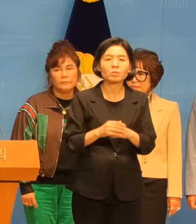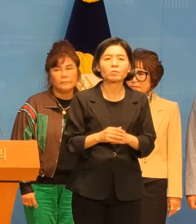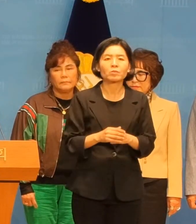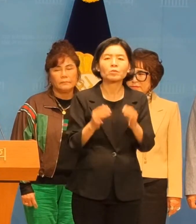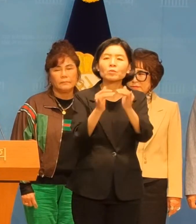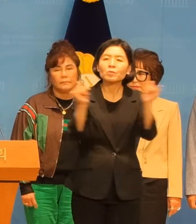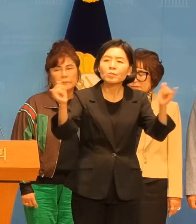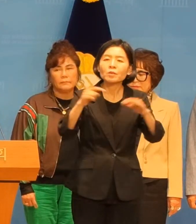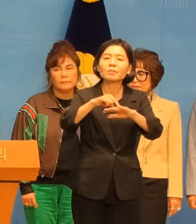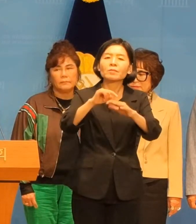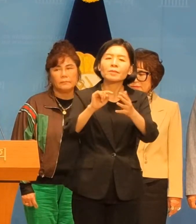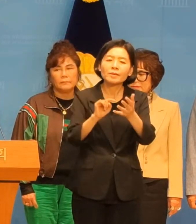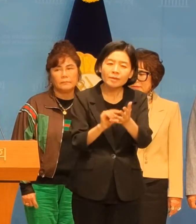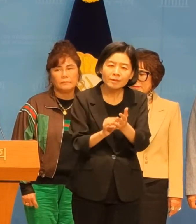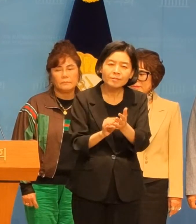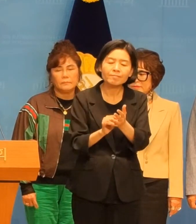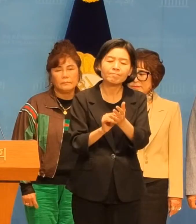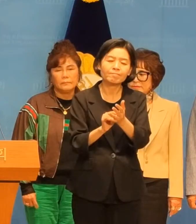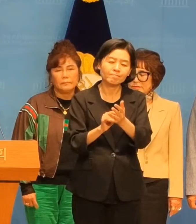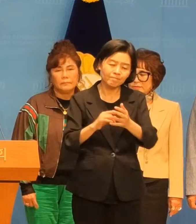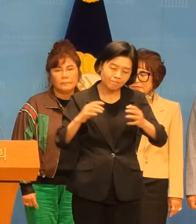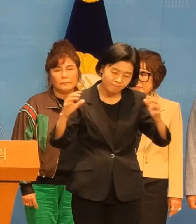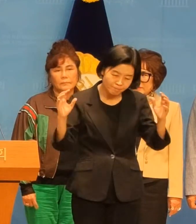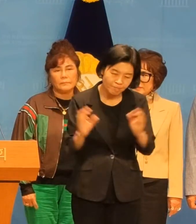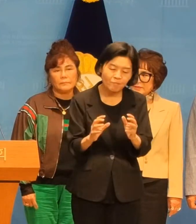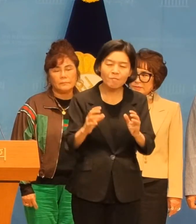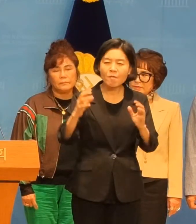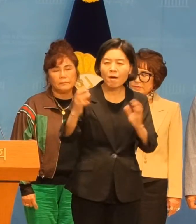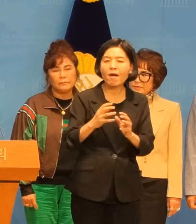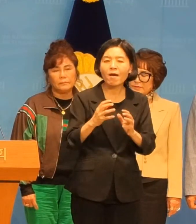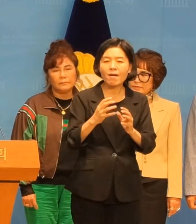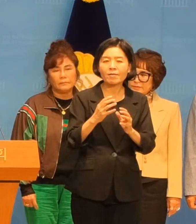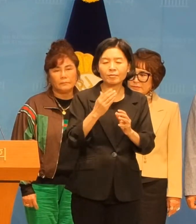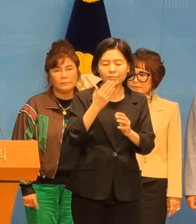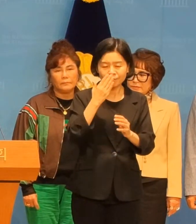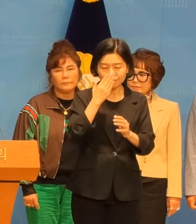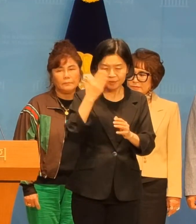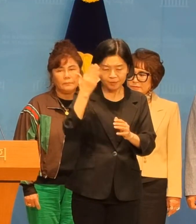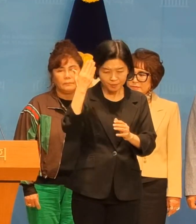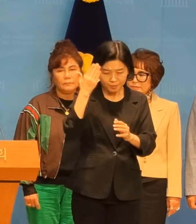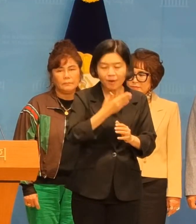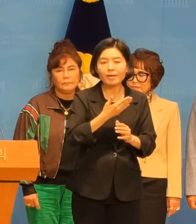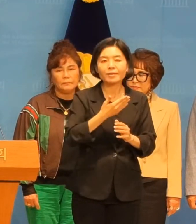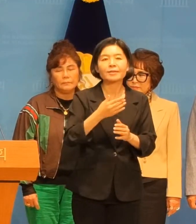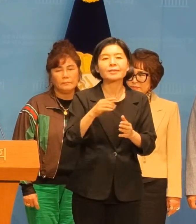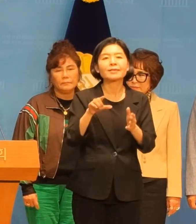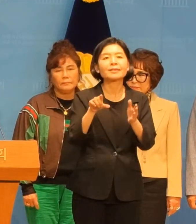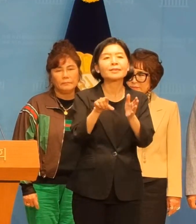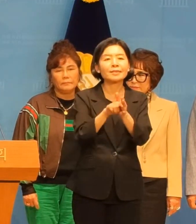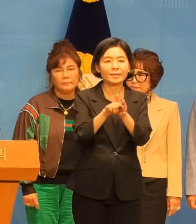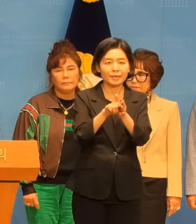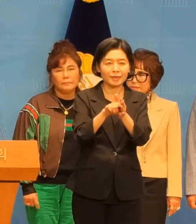국민의 마음을 하나로 모으는 순수한 신앙의 영역입니다.